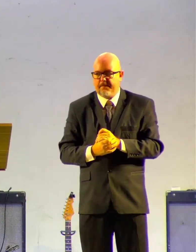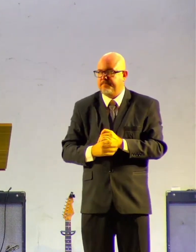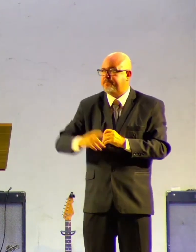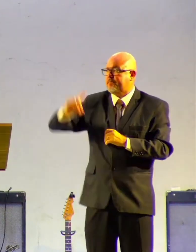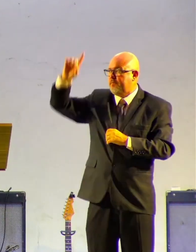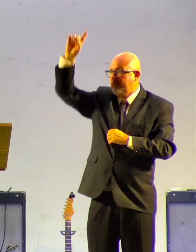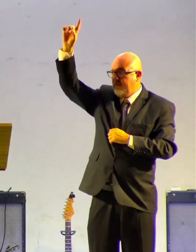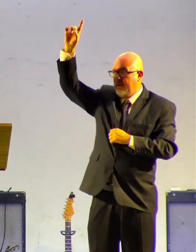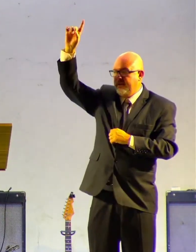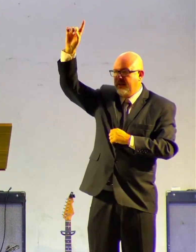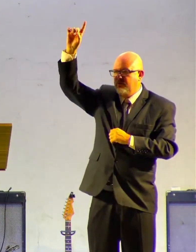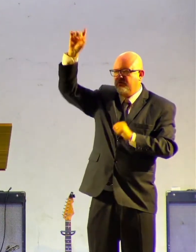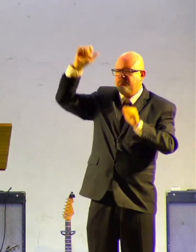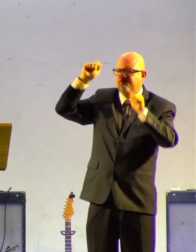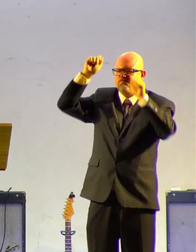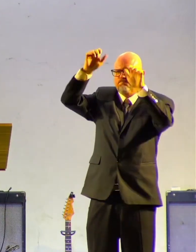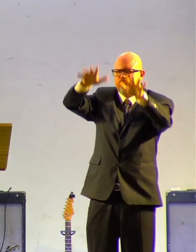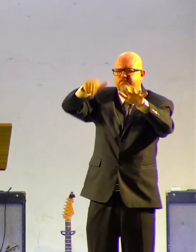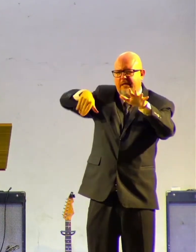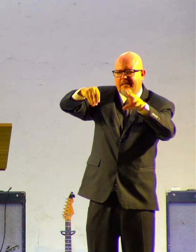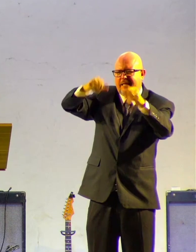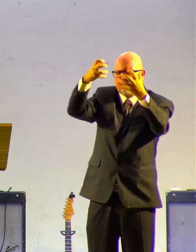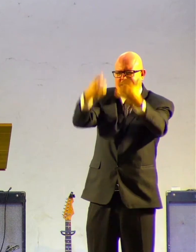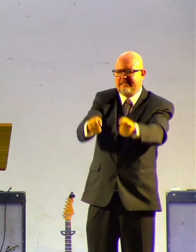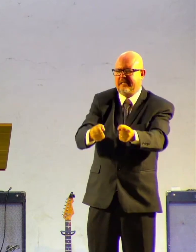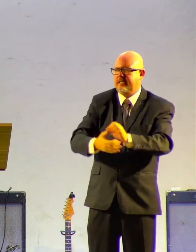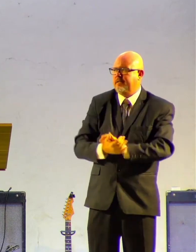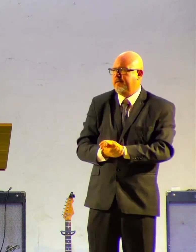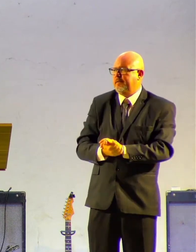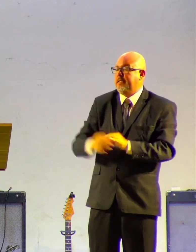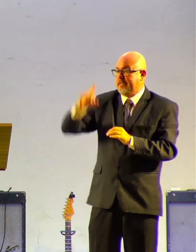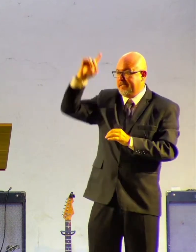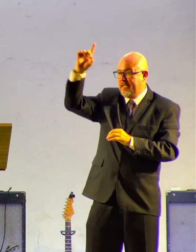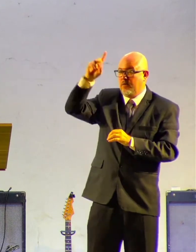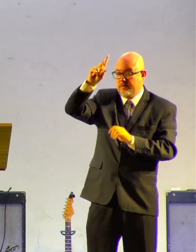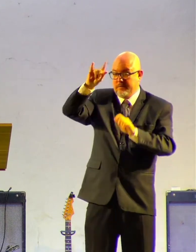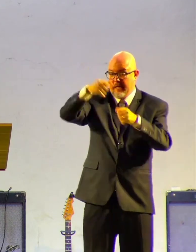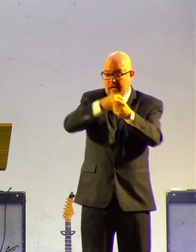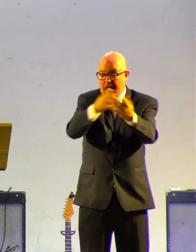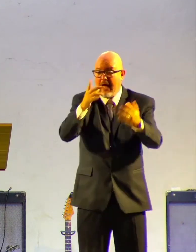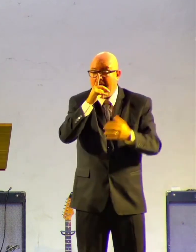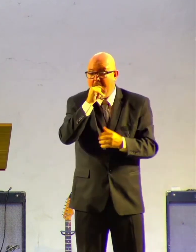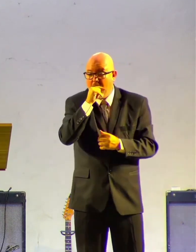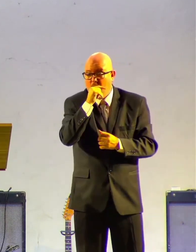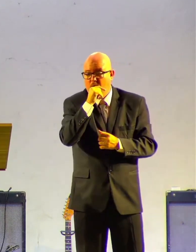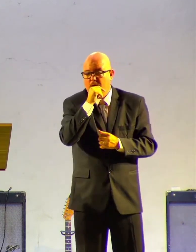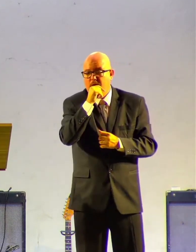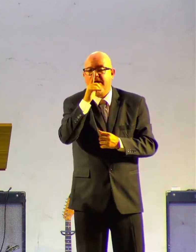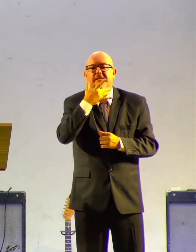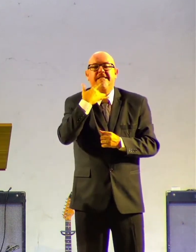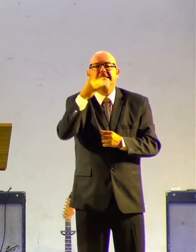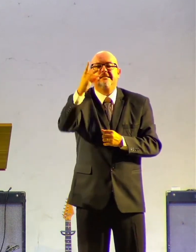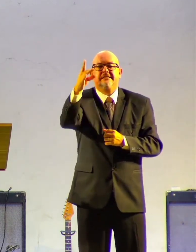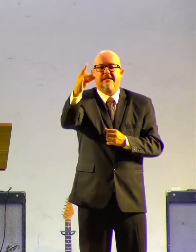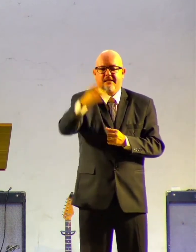Deus derrama torrentes sobre a terra seca, Deus derrama água, é sobre o